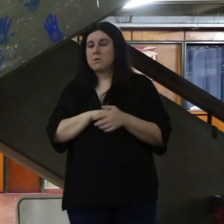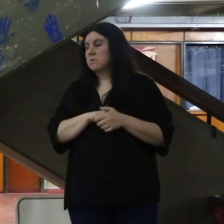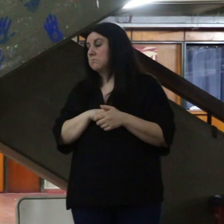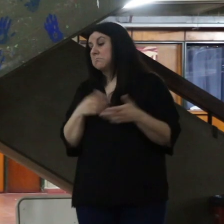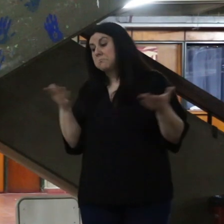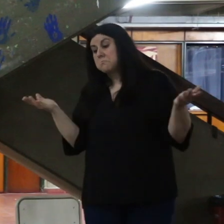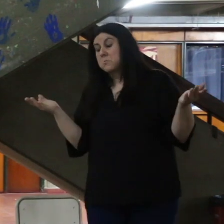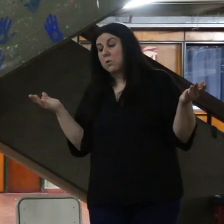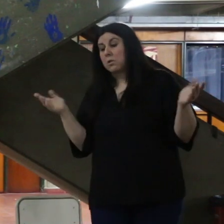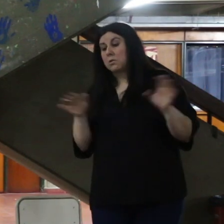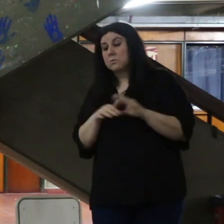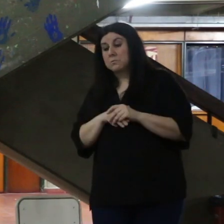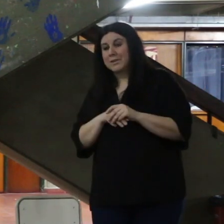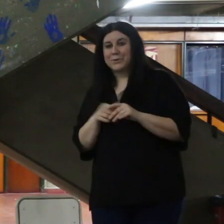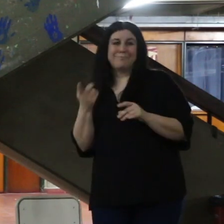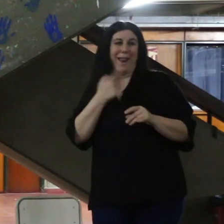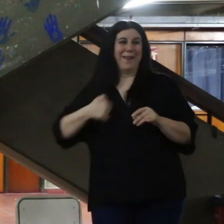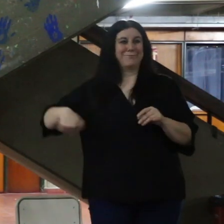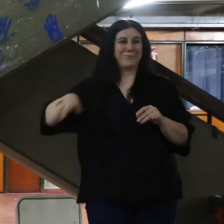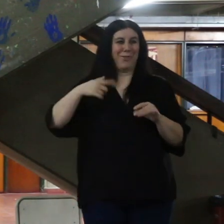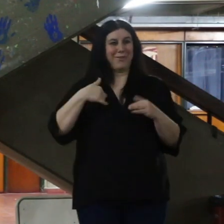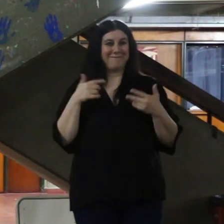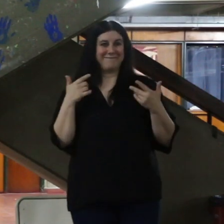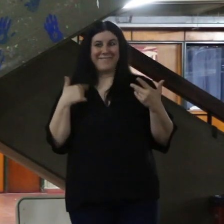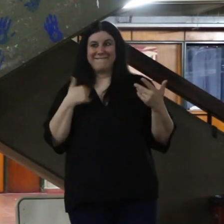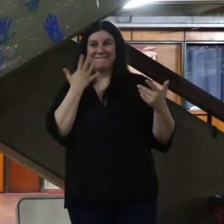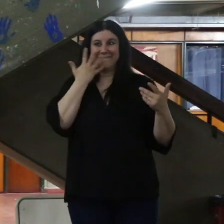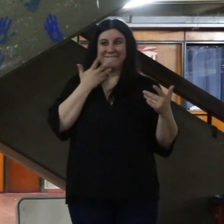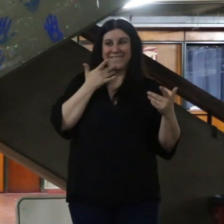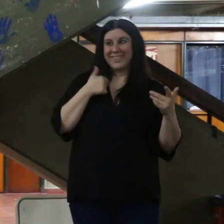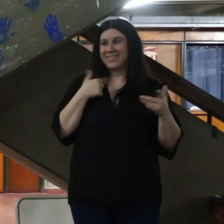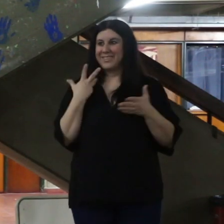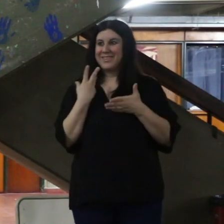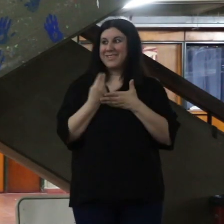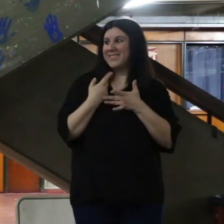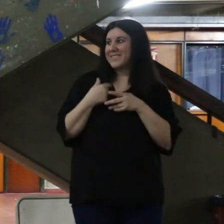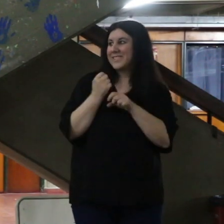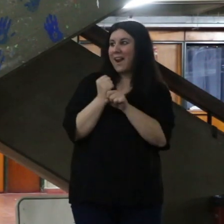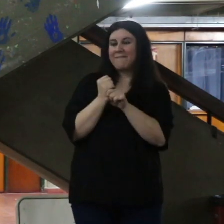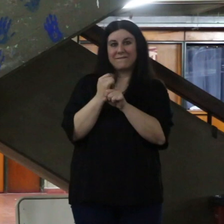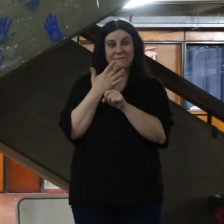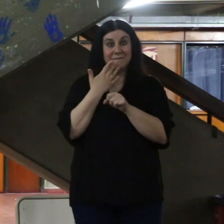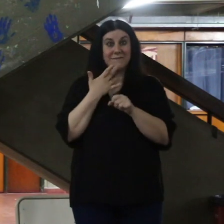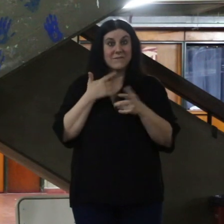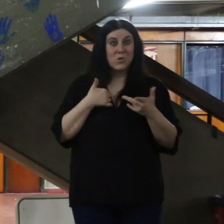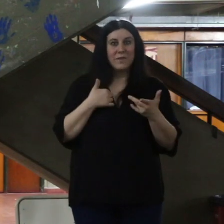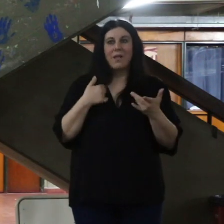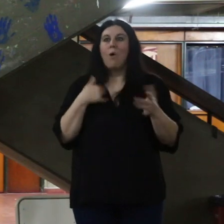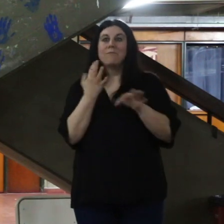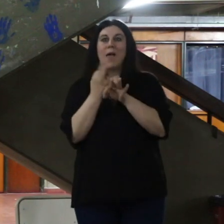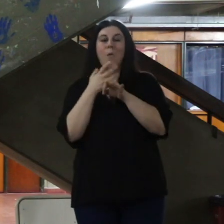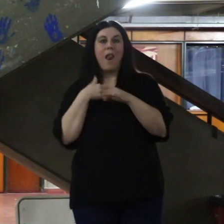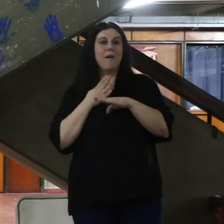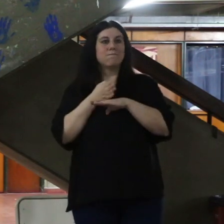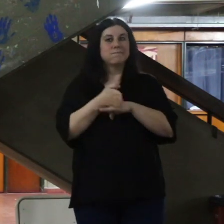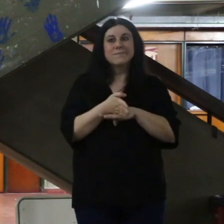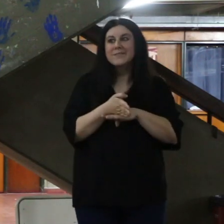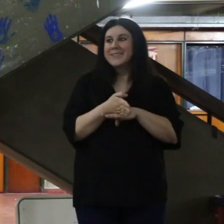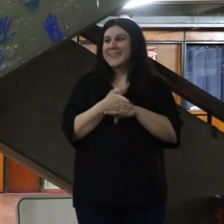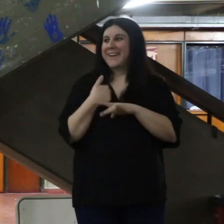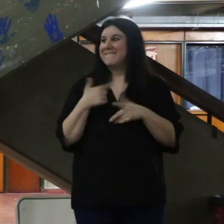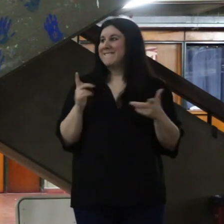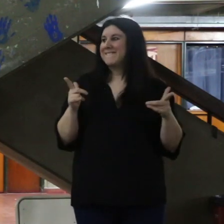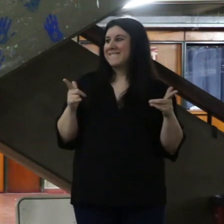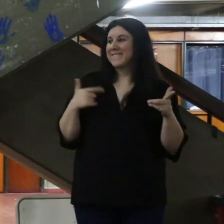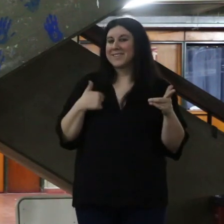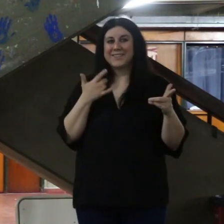Por lo menos para quienes disfrutamos de las escuelas, para quienes entrar a una escuela es